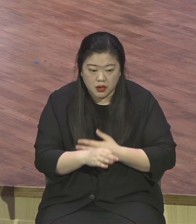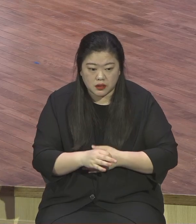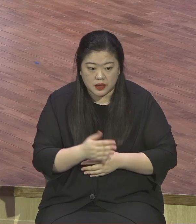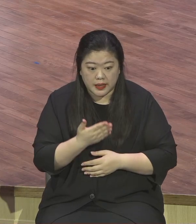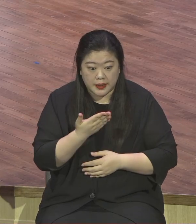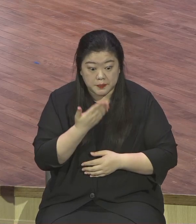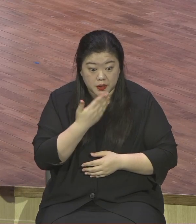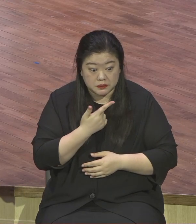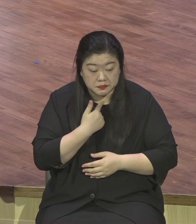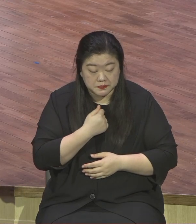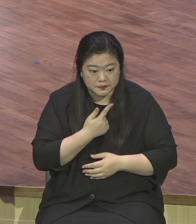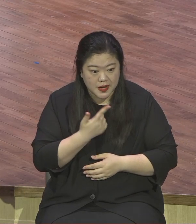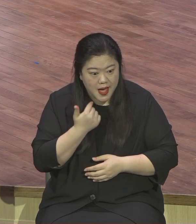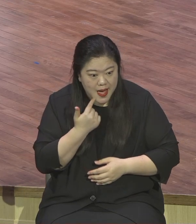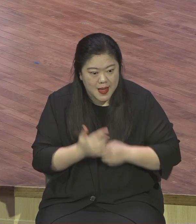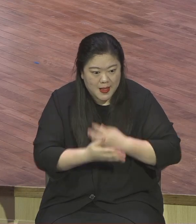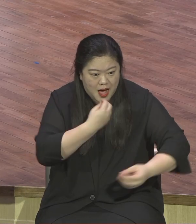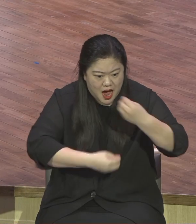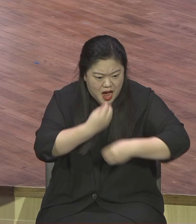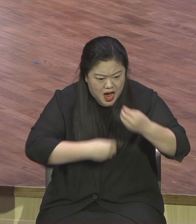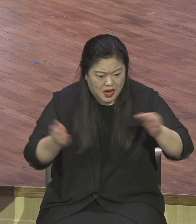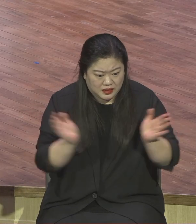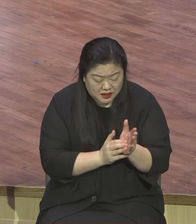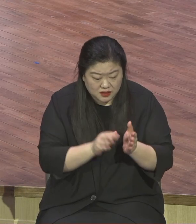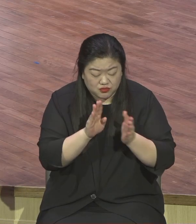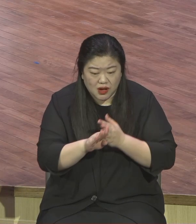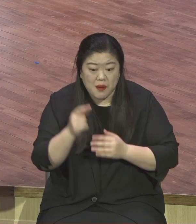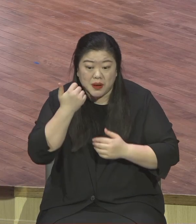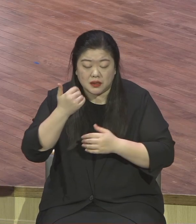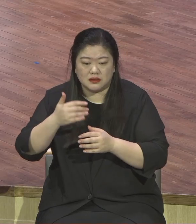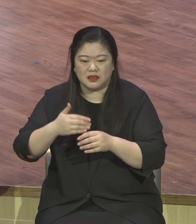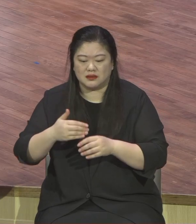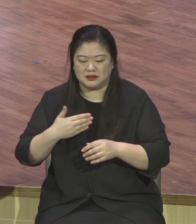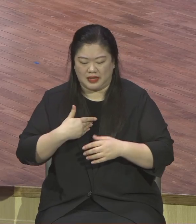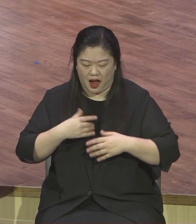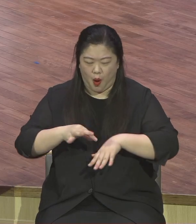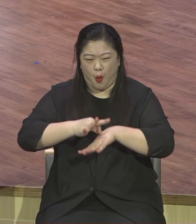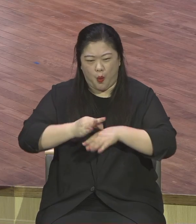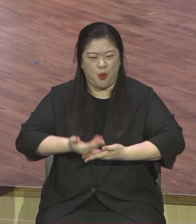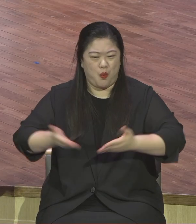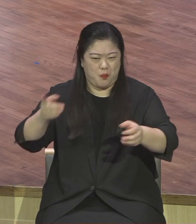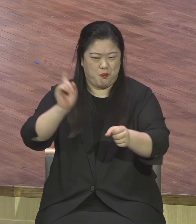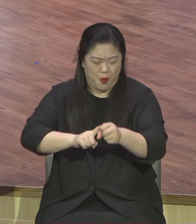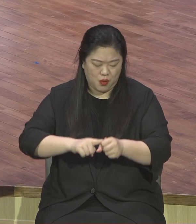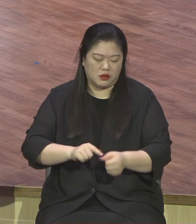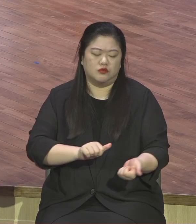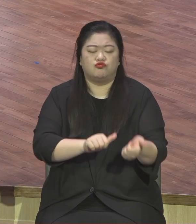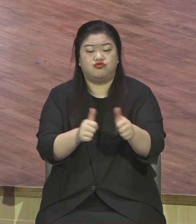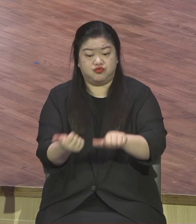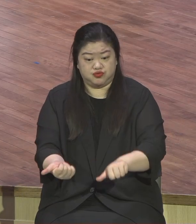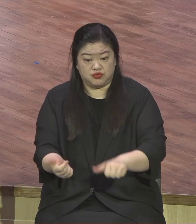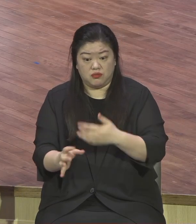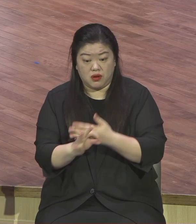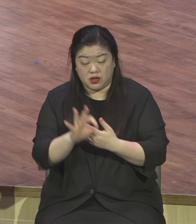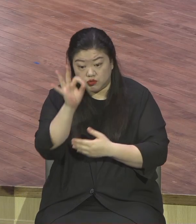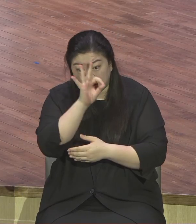돼지가 죽으면 끝나듯이 끝나는 것이 아니에요 장세기 일장에 보면